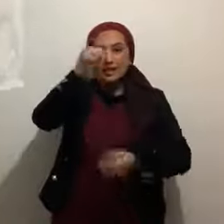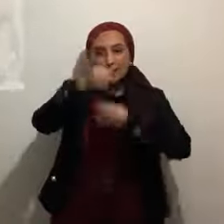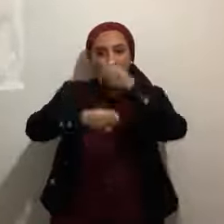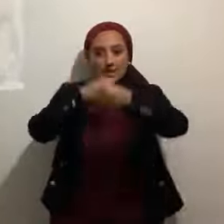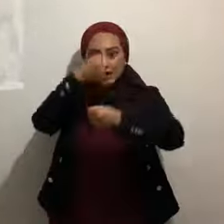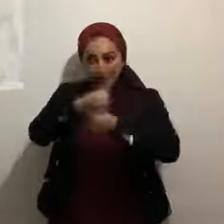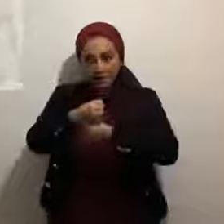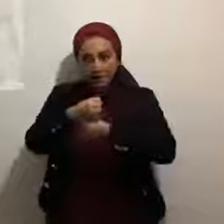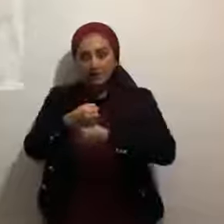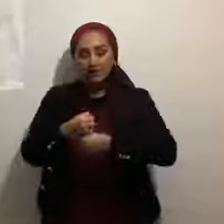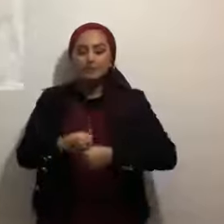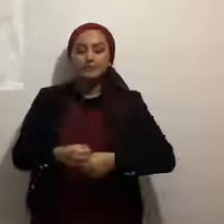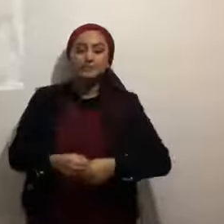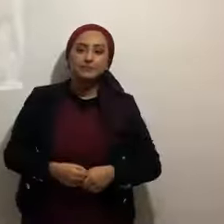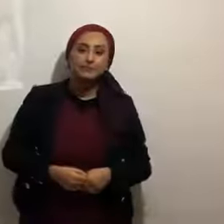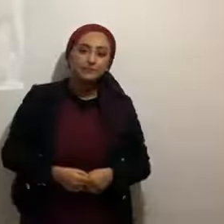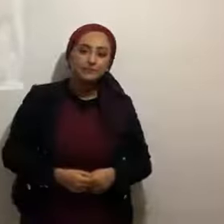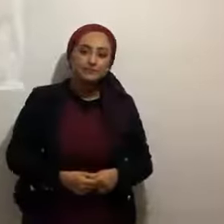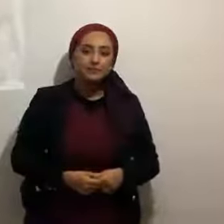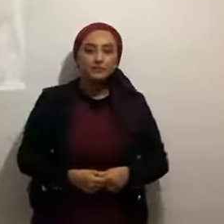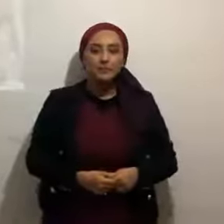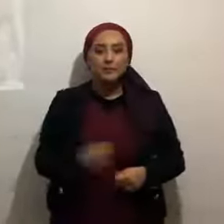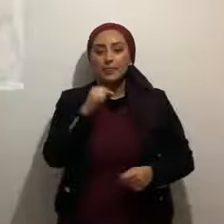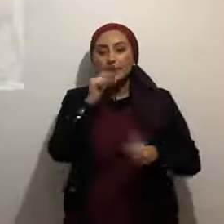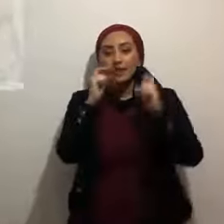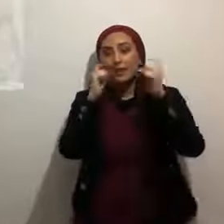de la muralla china, ¿verdad? Pero sentinelas, soldados.